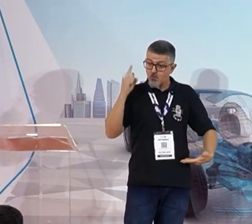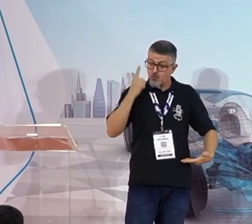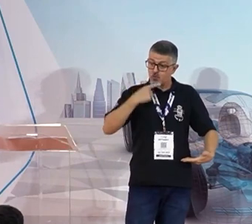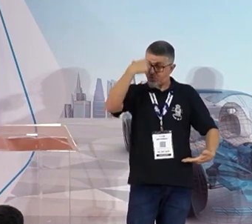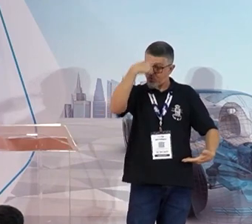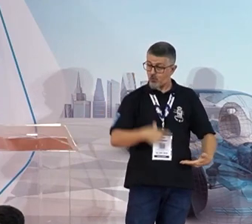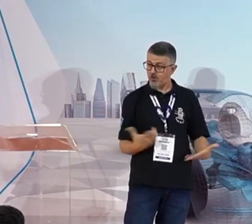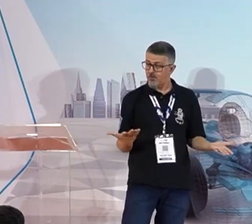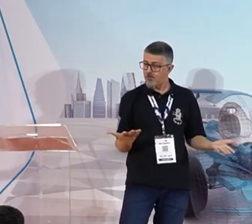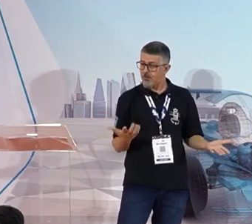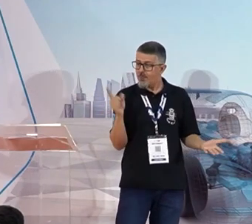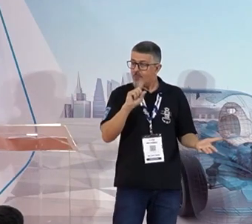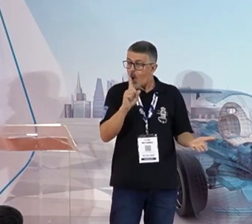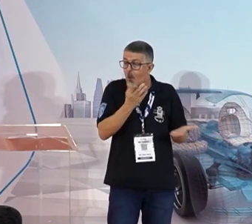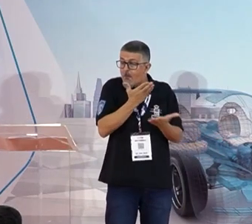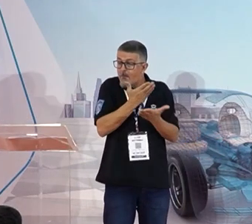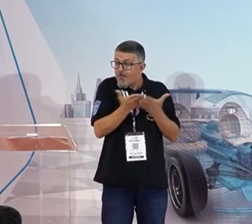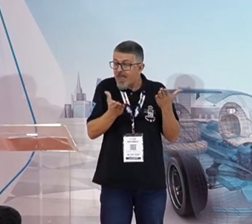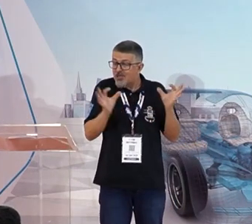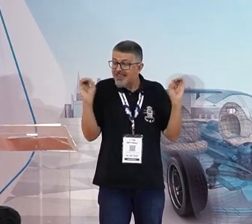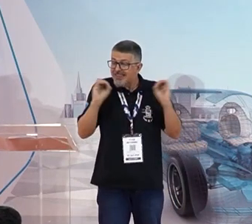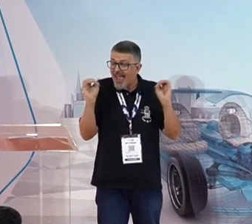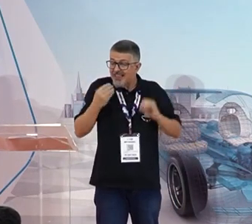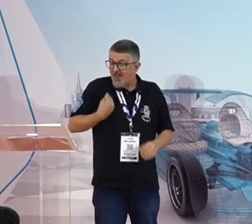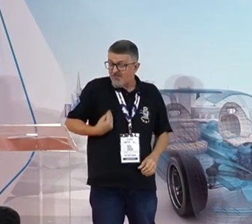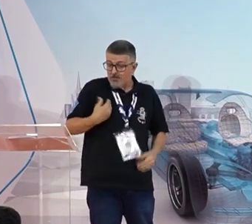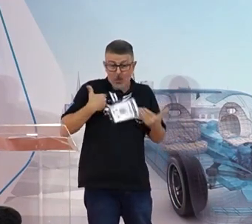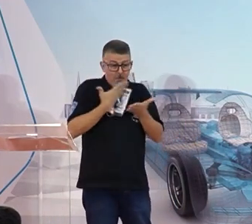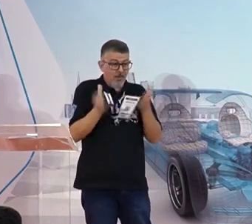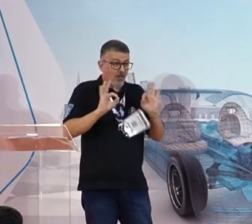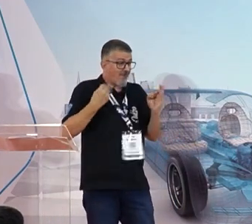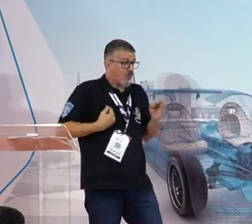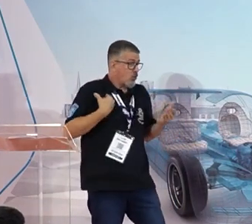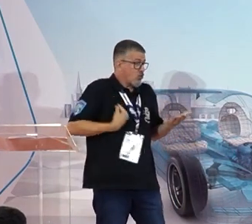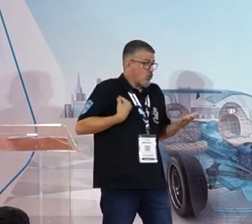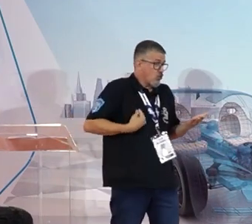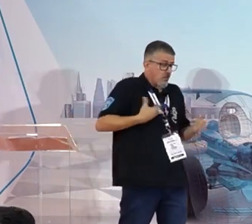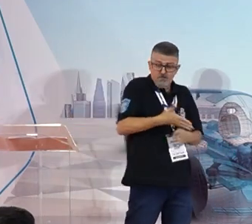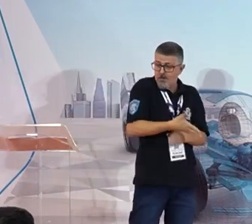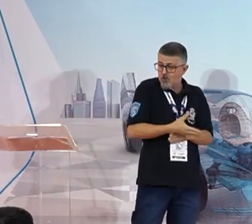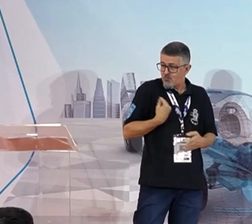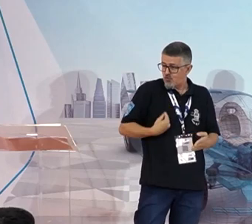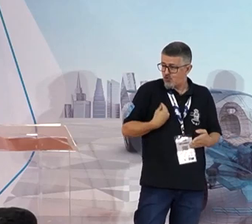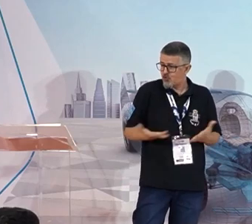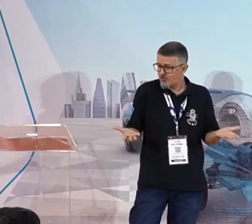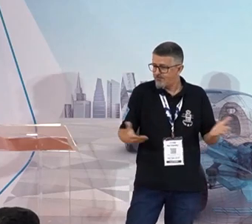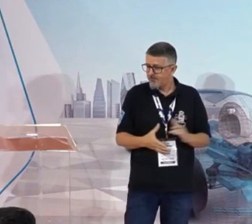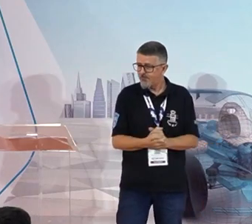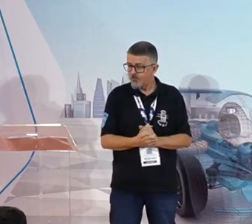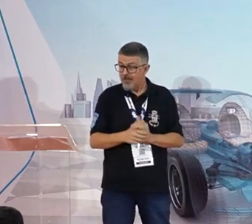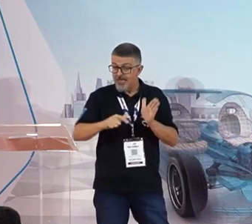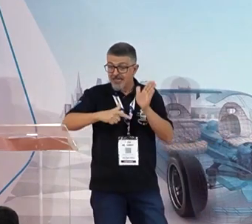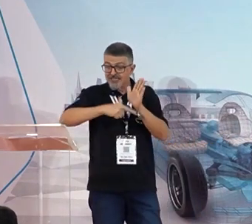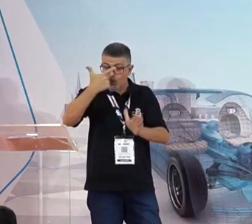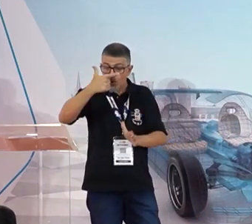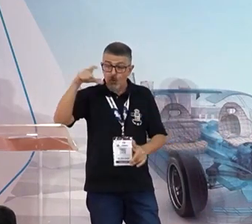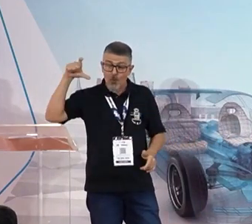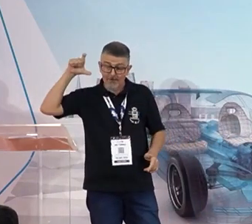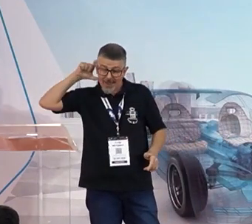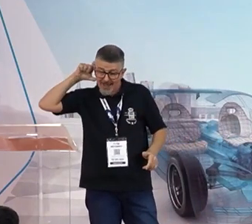surdo. Eu não perdi nada na vida. Eu nasci surdo, eu não perdi nada. Em segundo